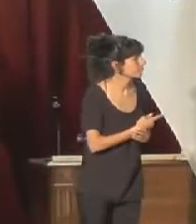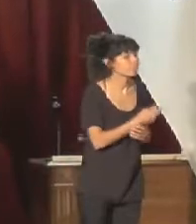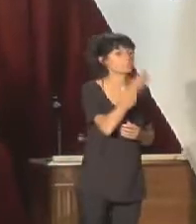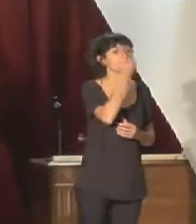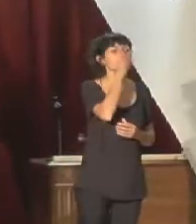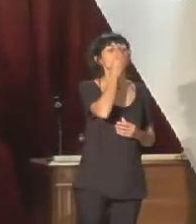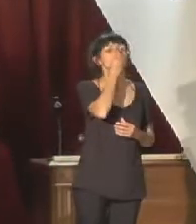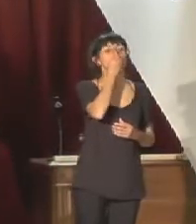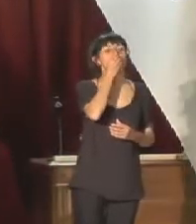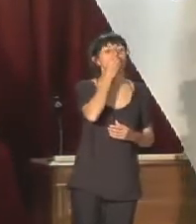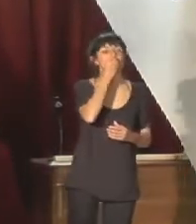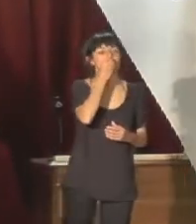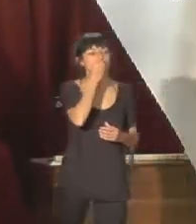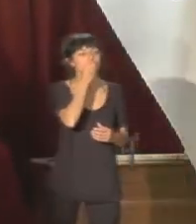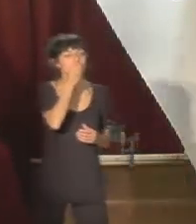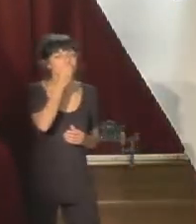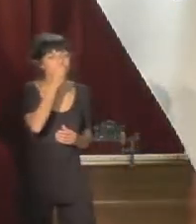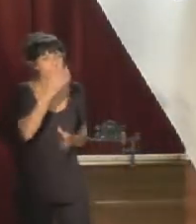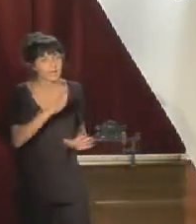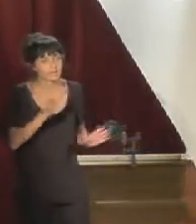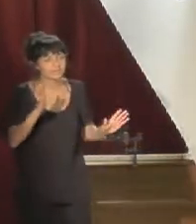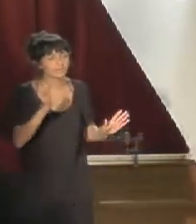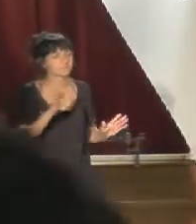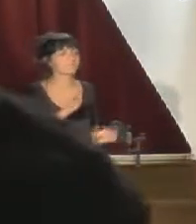Bueno, case por alusión.